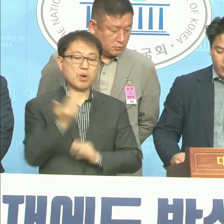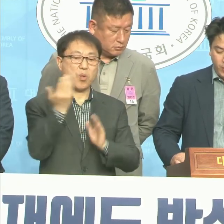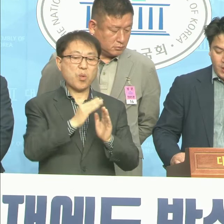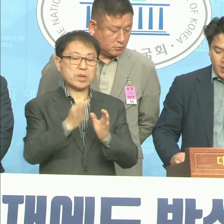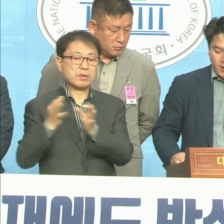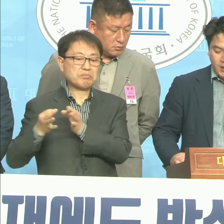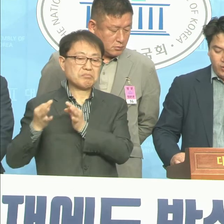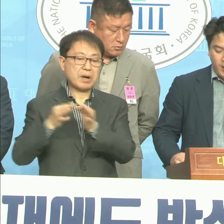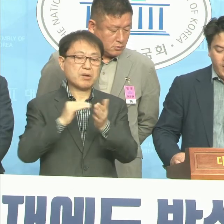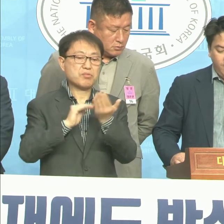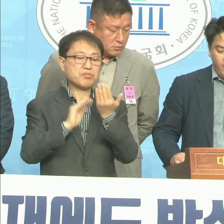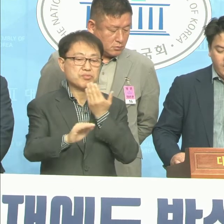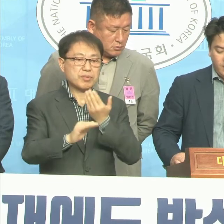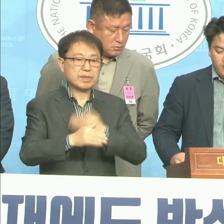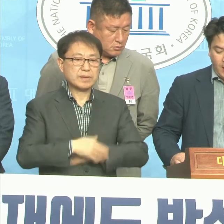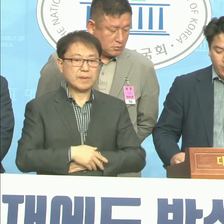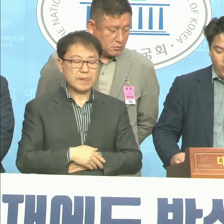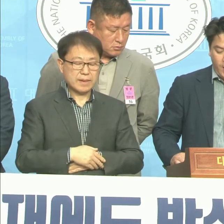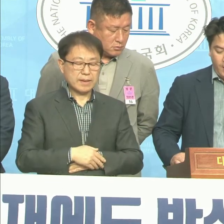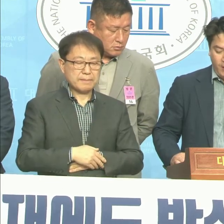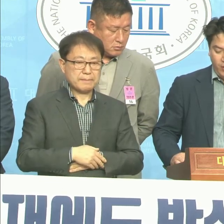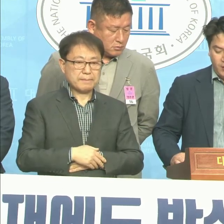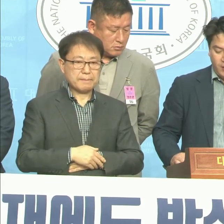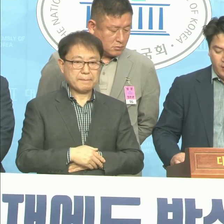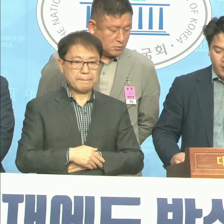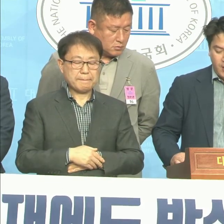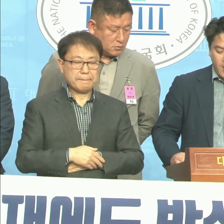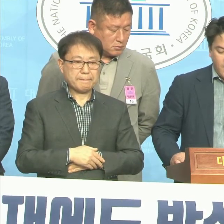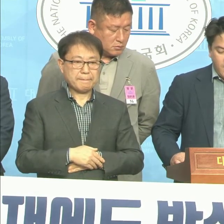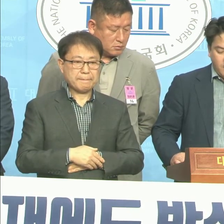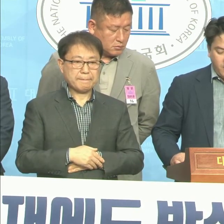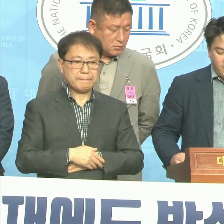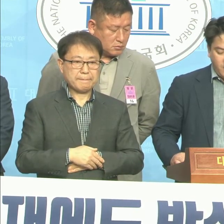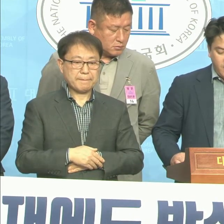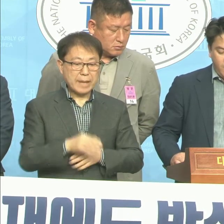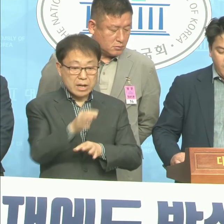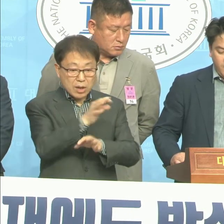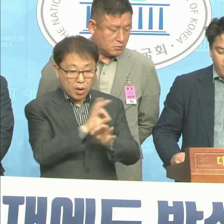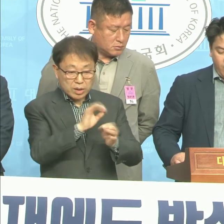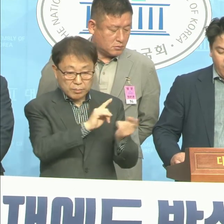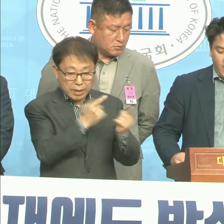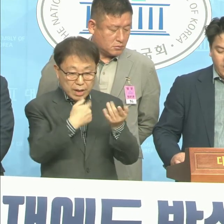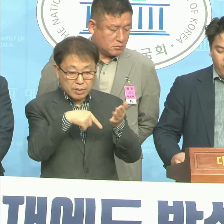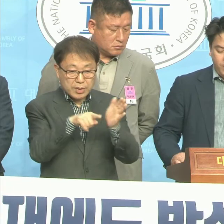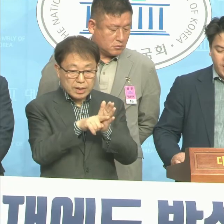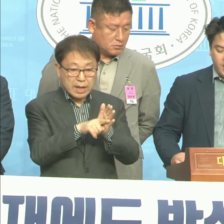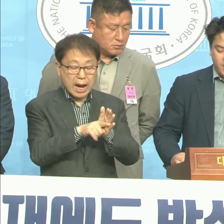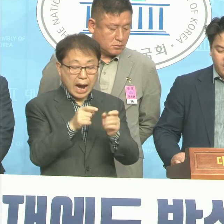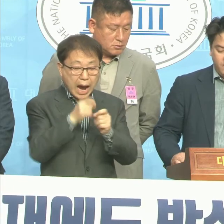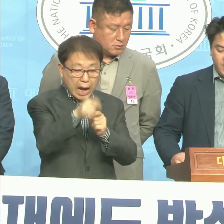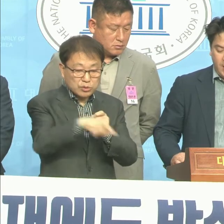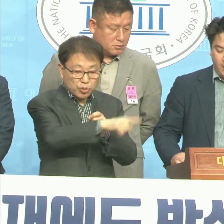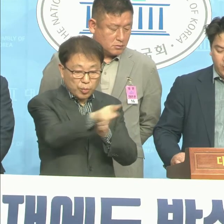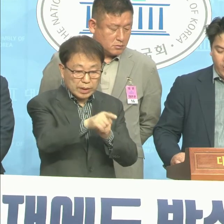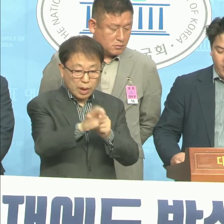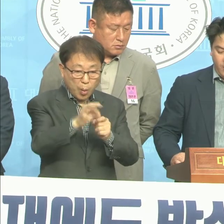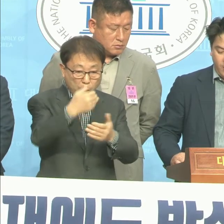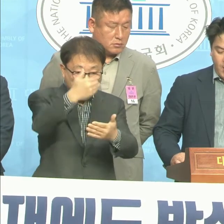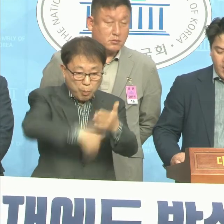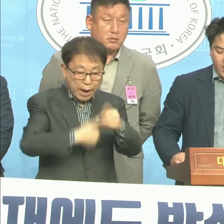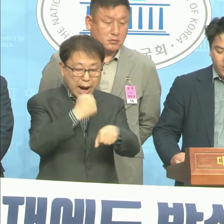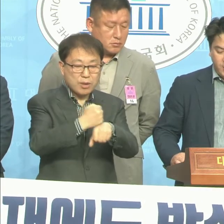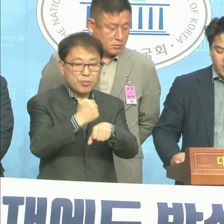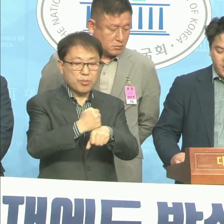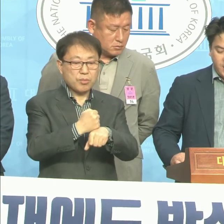낀 후 시작된 해양플랜트 감소와 맞물려서 경영 정상화 의 일환으로 하도급 업체에 기술 분을 삭감을 통하여